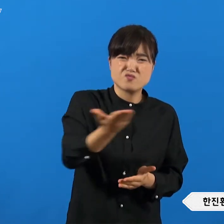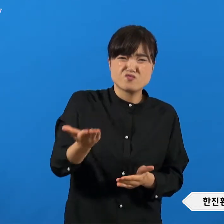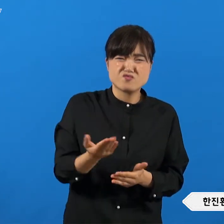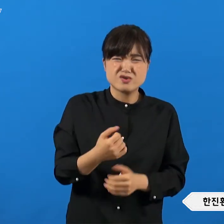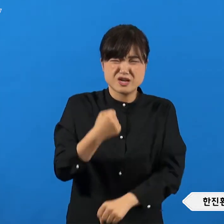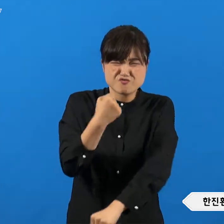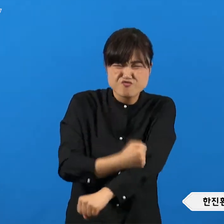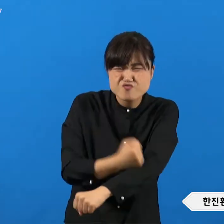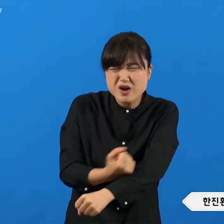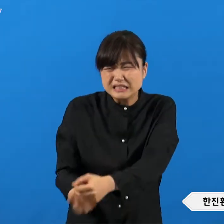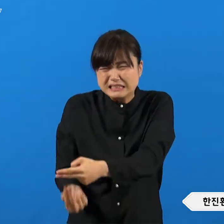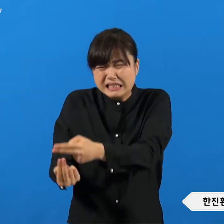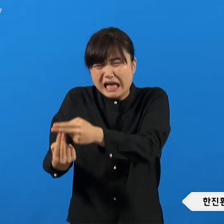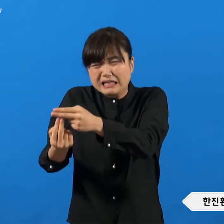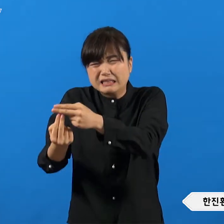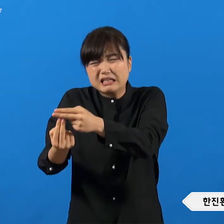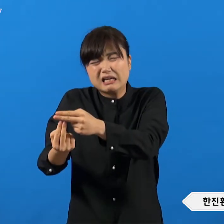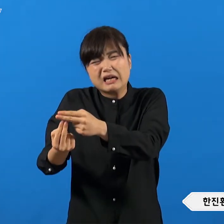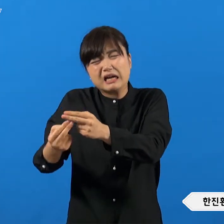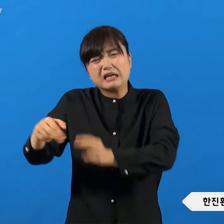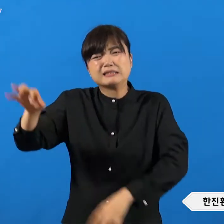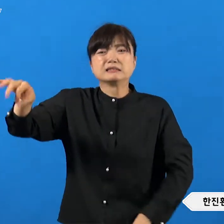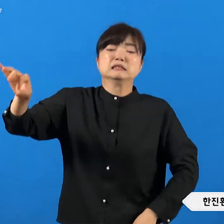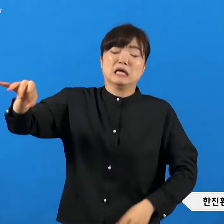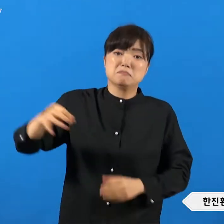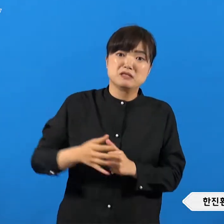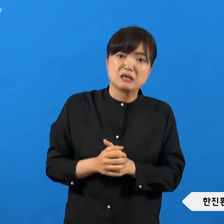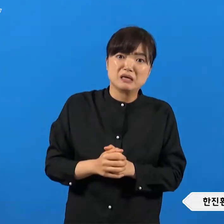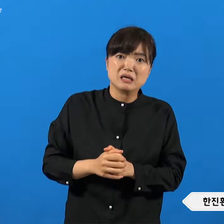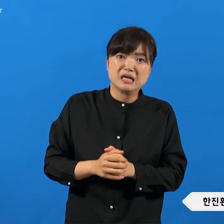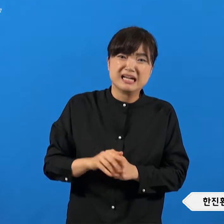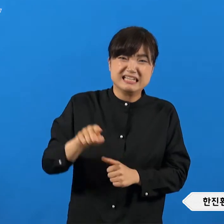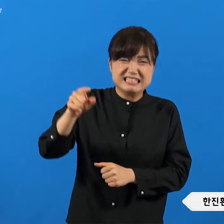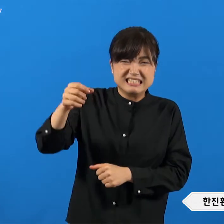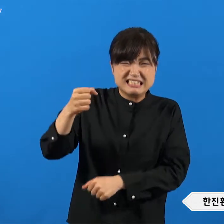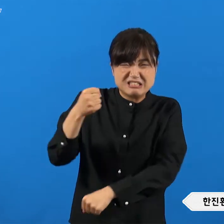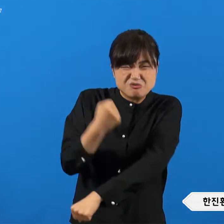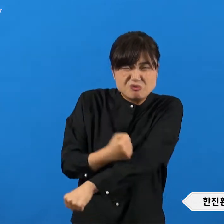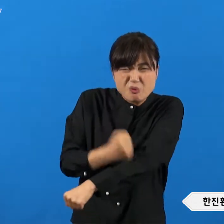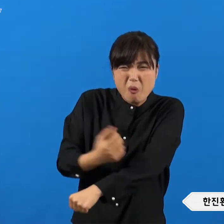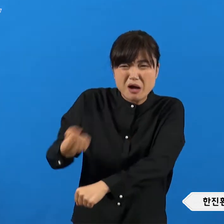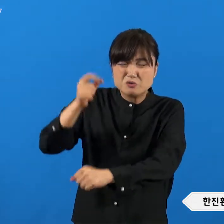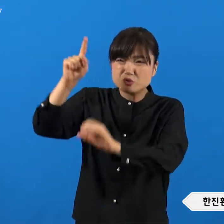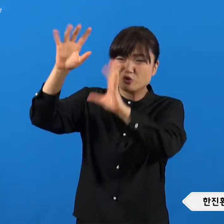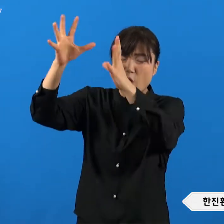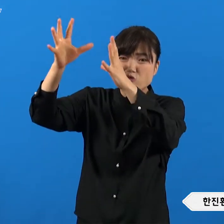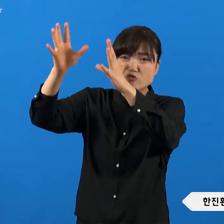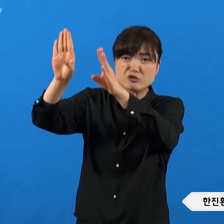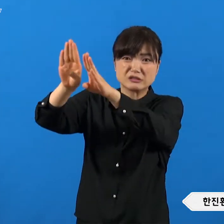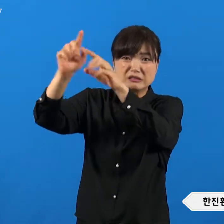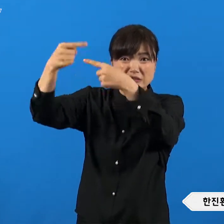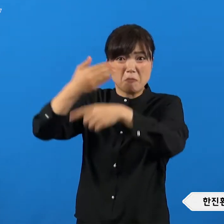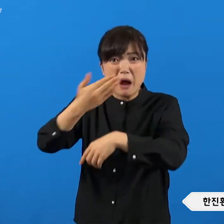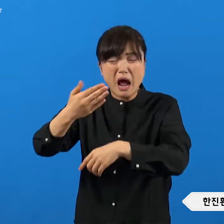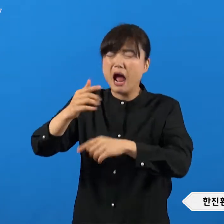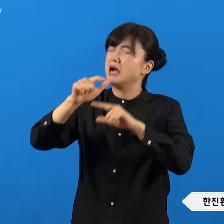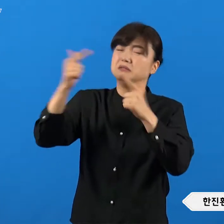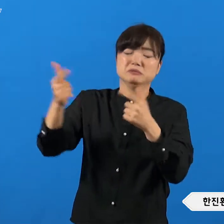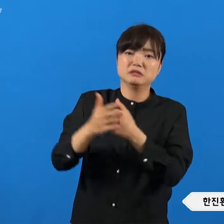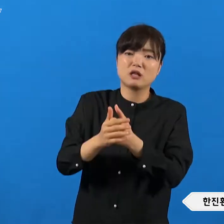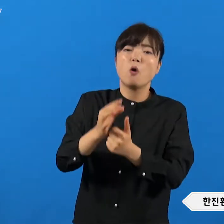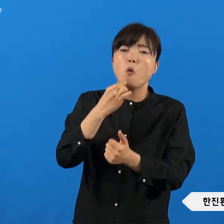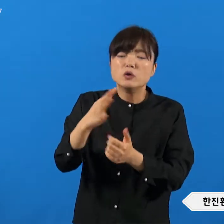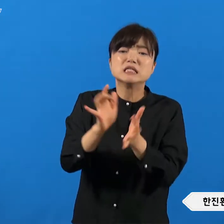우리가 쌓는 의는 지푸라기 같은 것입니다. 그것으로 천국 문을 열 수 없습니다. 오직